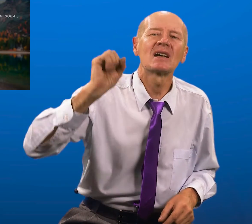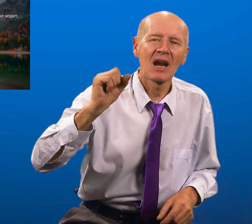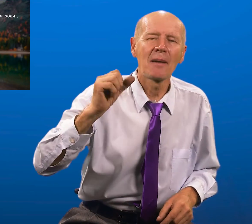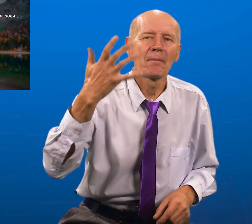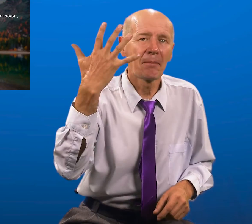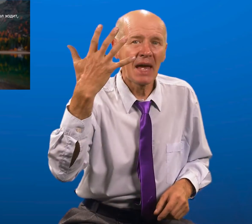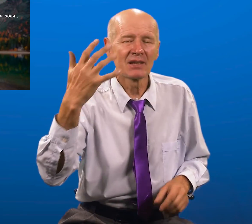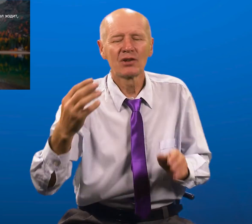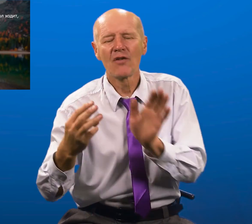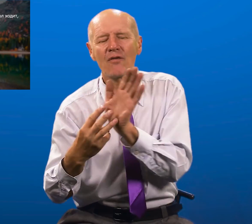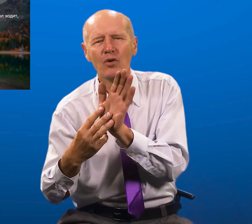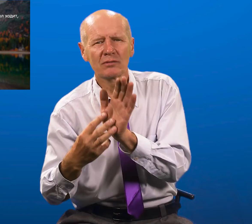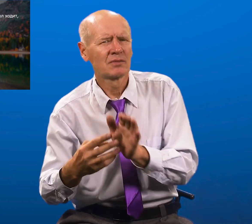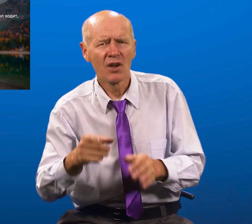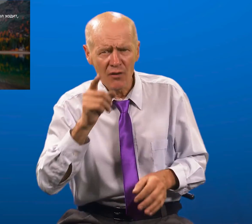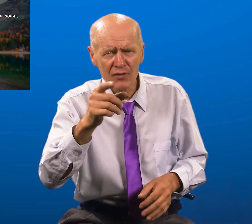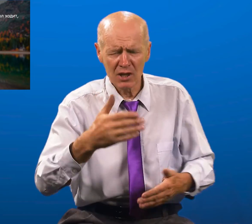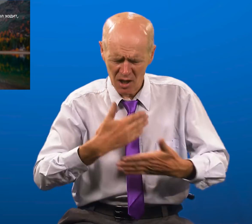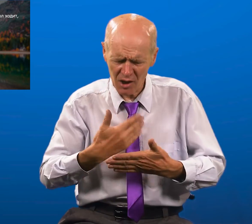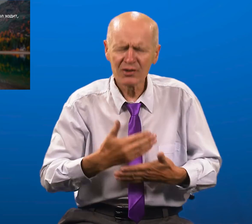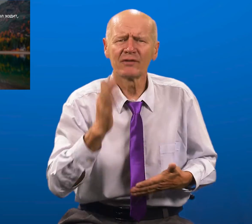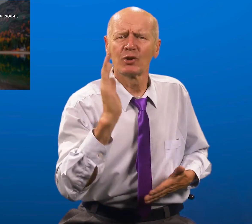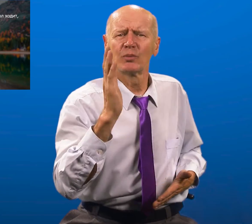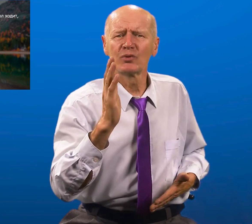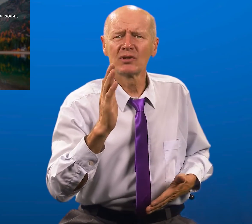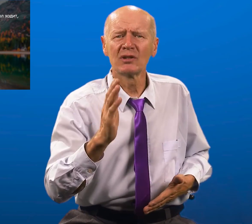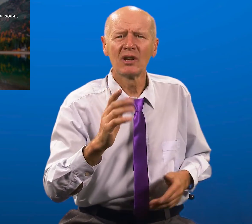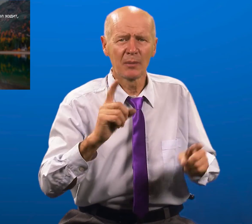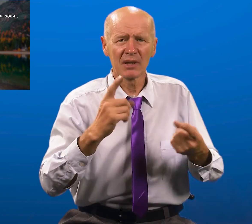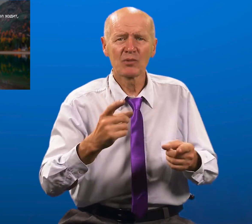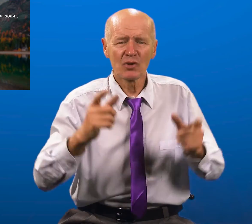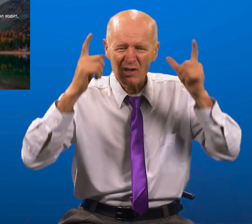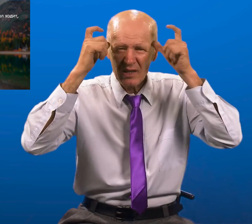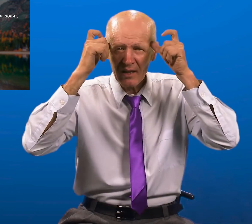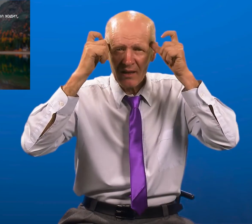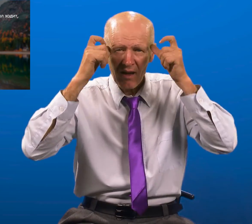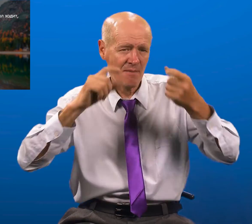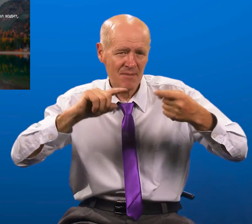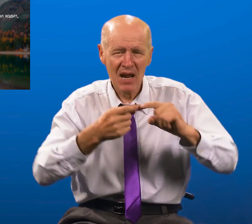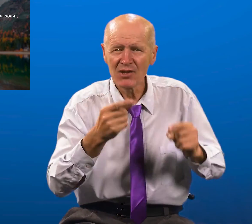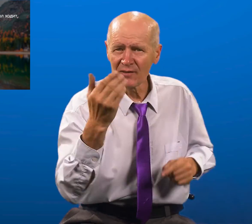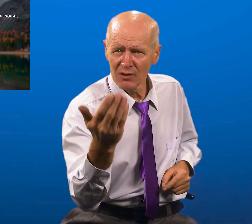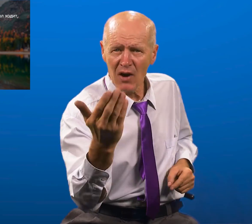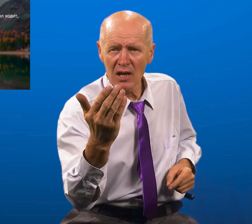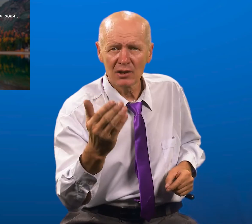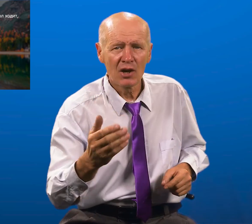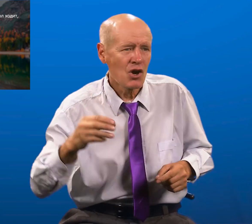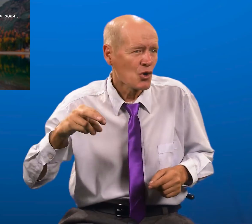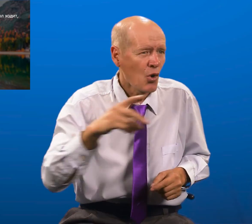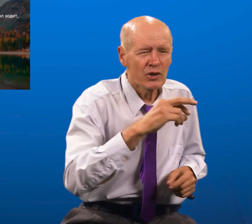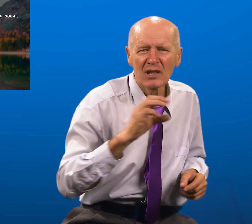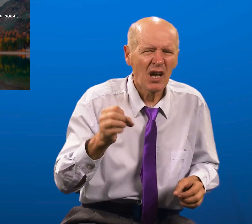5 глава, 8 стих. «Трезвитесь, бодрствуйте, потому что противник ваш, дьявол, ходит,